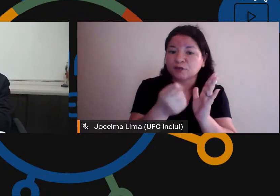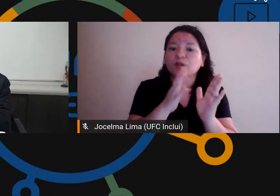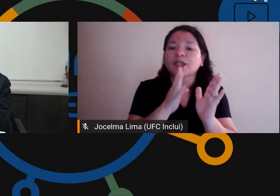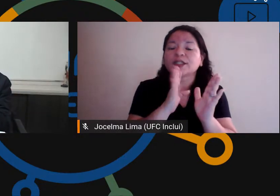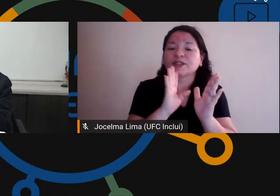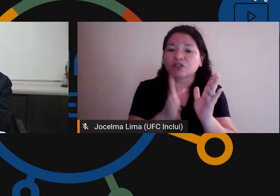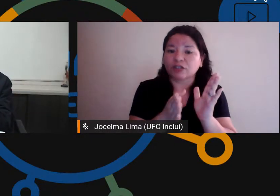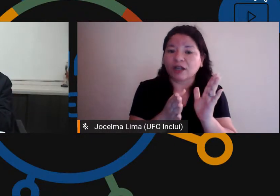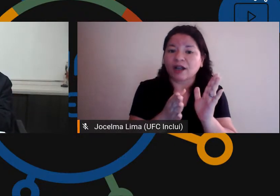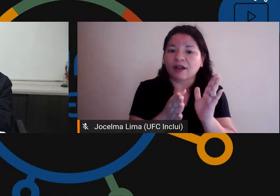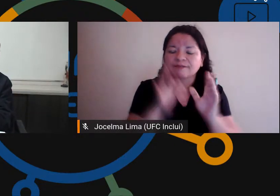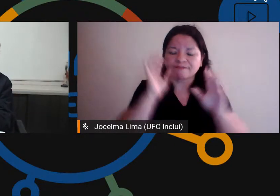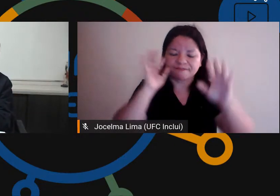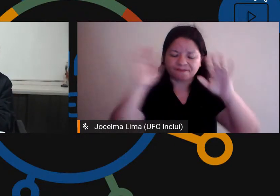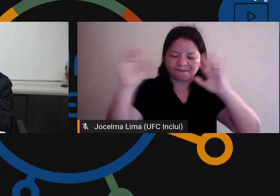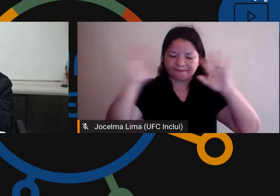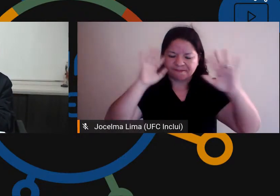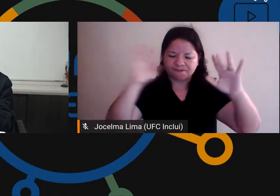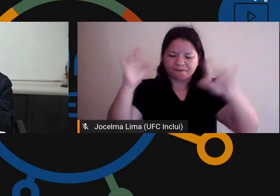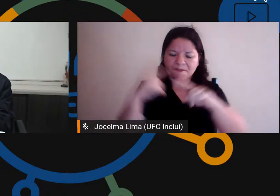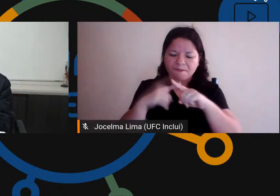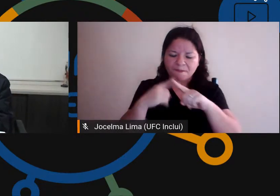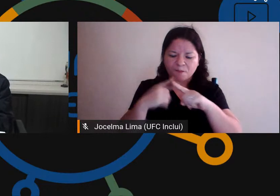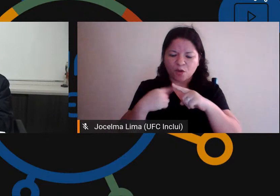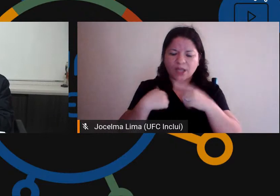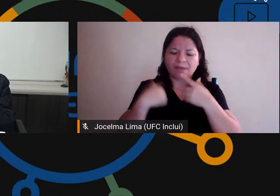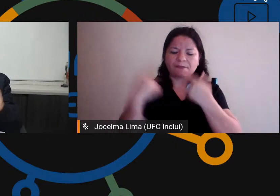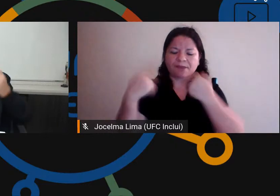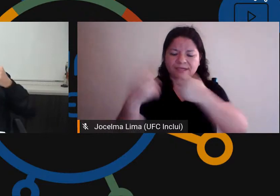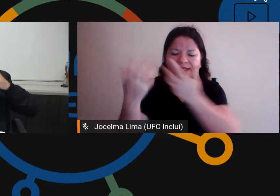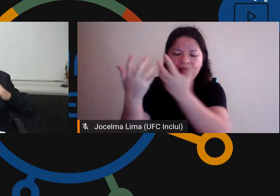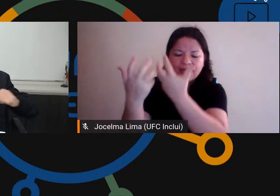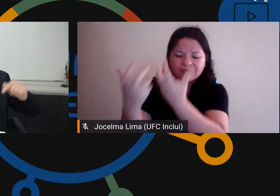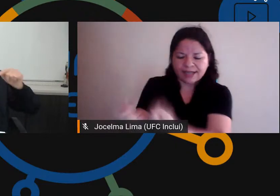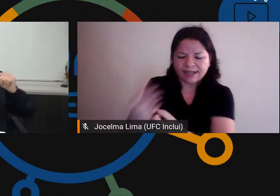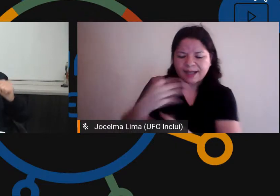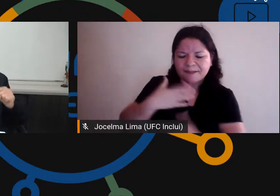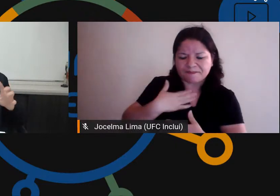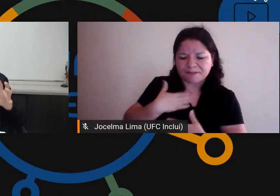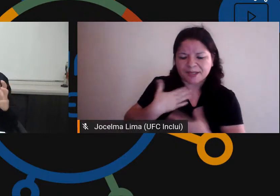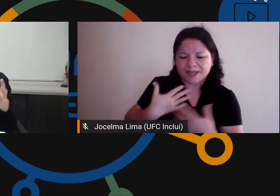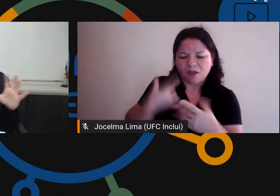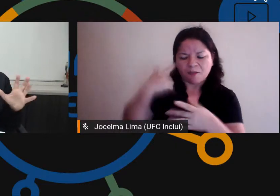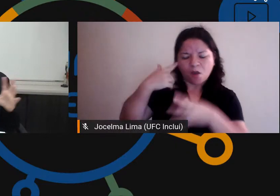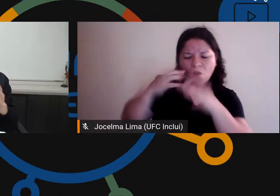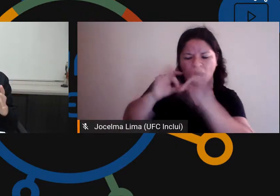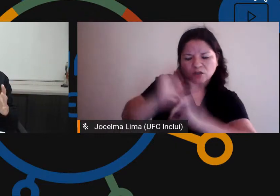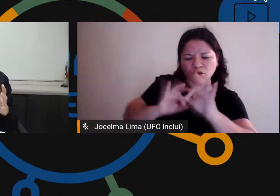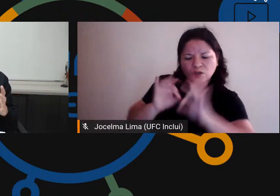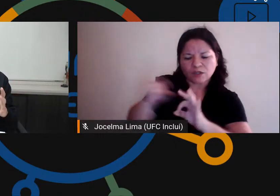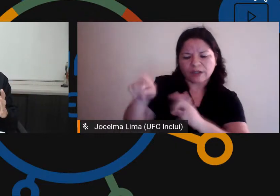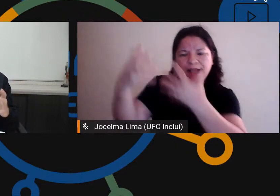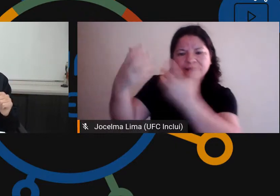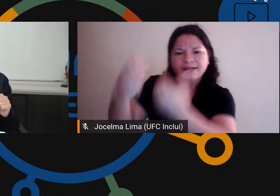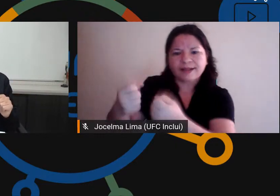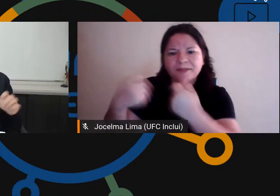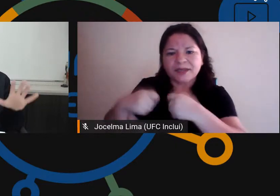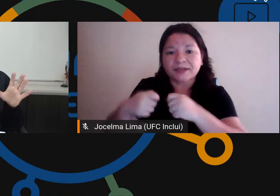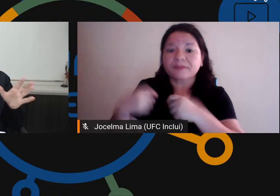que as suas conclusões devem ser aceitas. Mostre para o leitor qual foi o seu raciocínio. Essa é o que a gente chama de